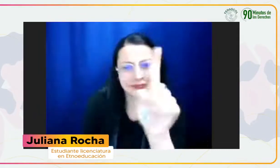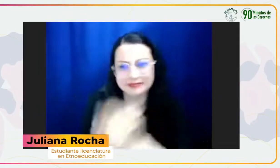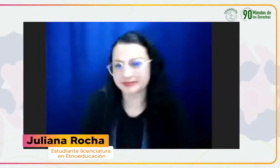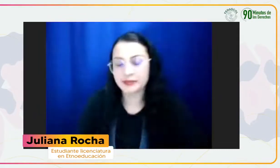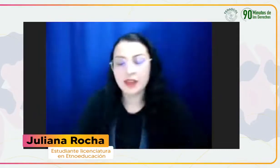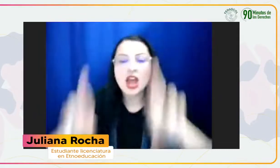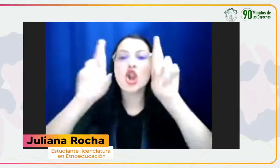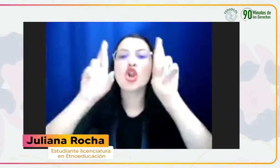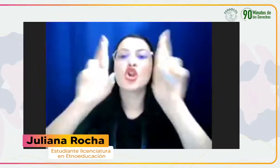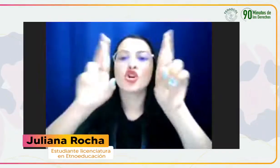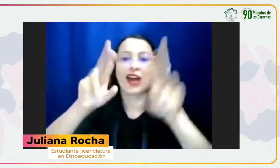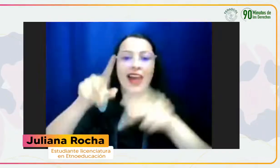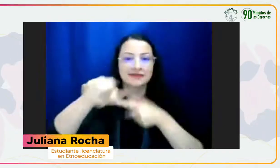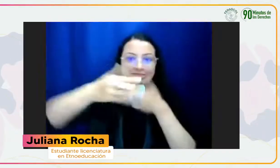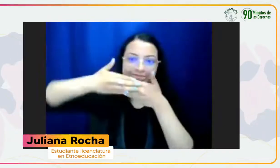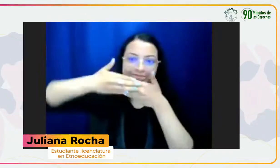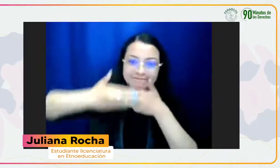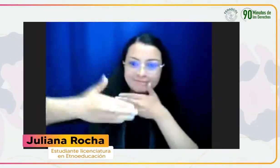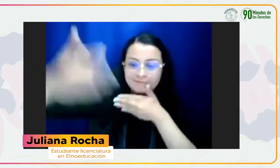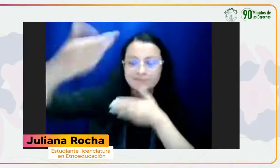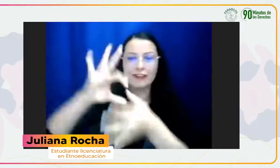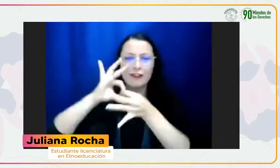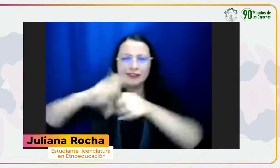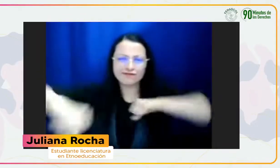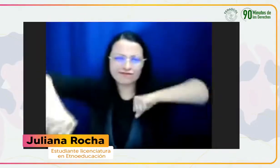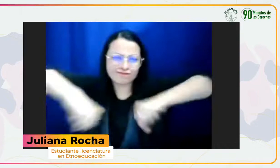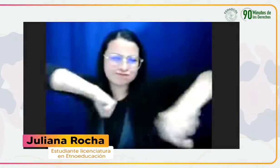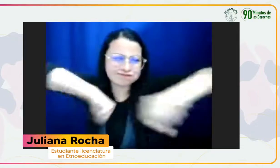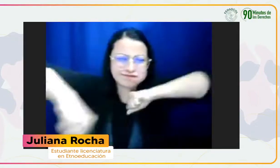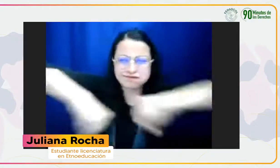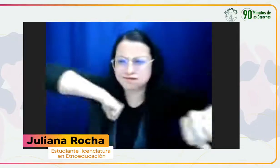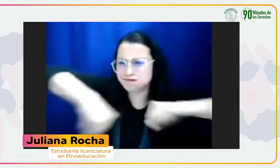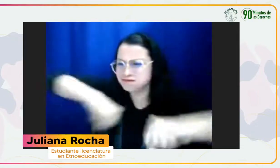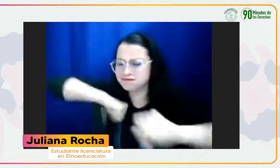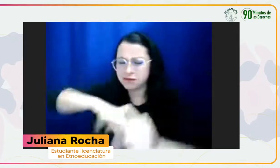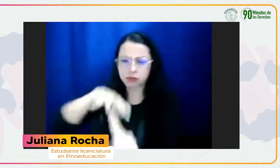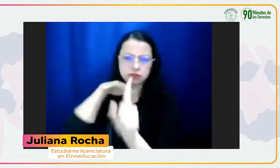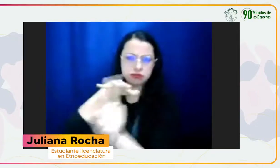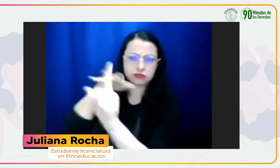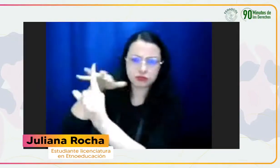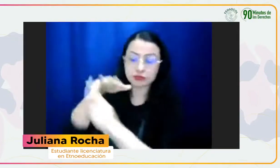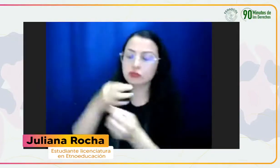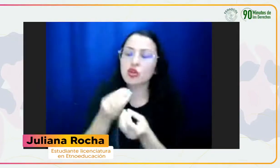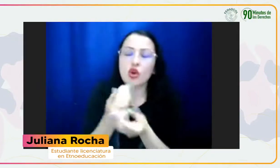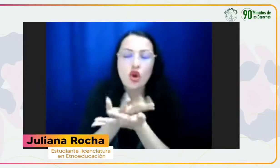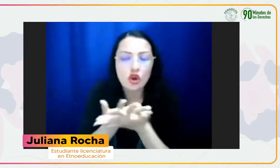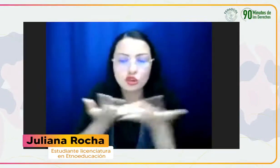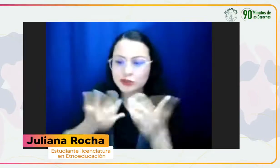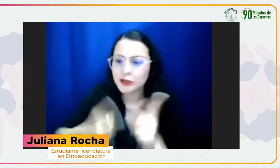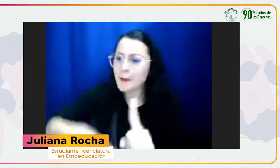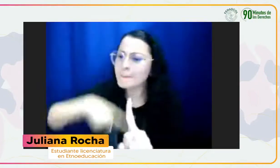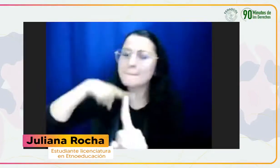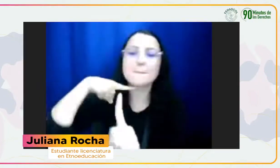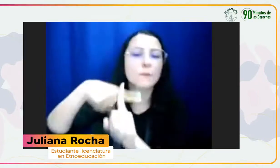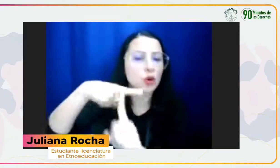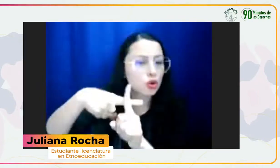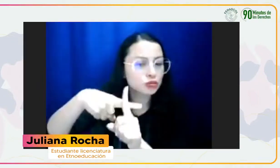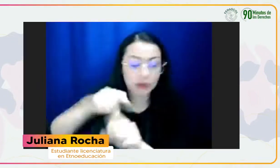que trabajar por determinados grupos y en la división de los grupos, no. Necesitamos unidad, necesitamos hacer acciones para